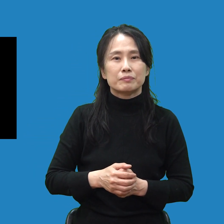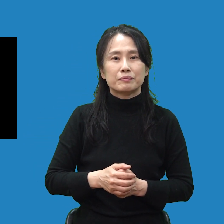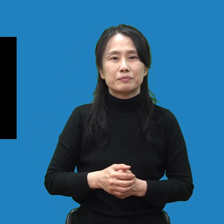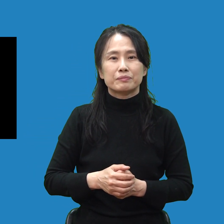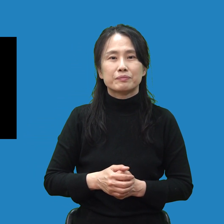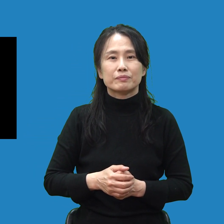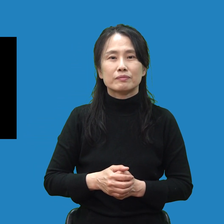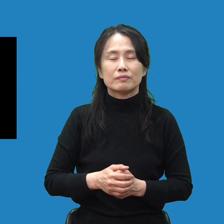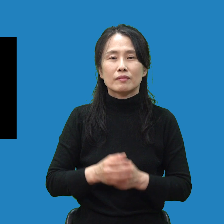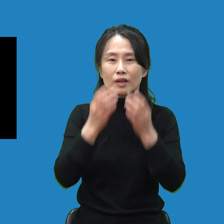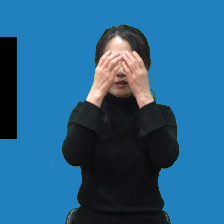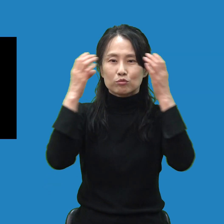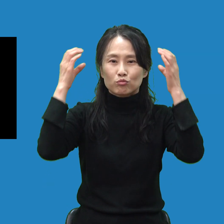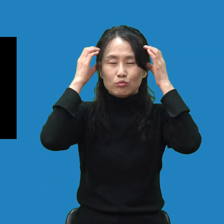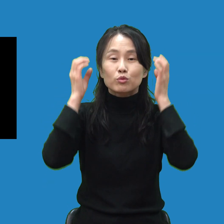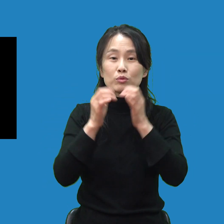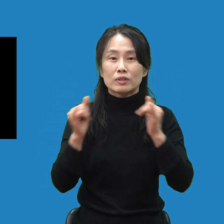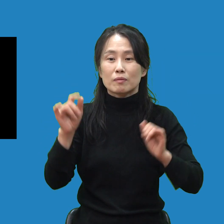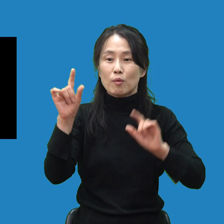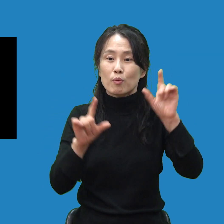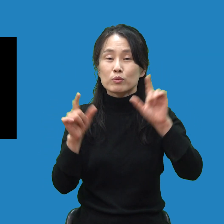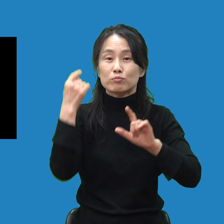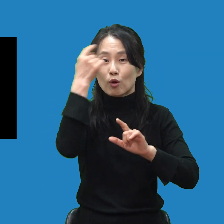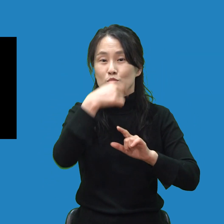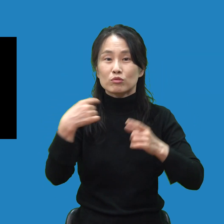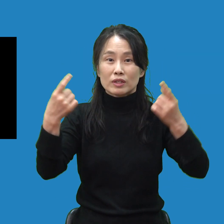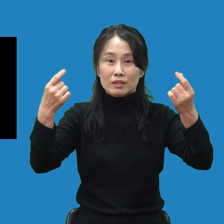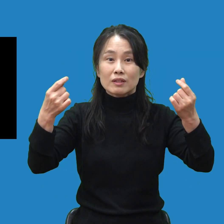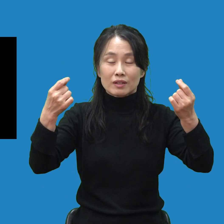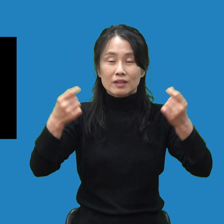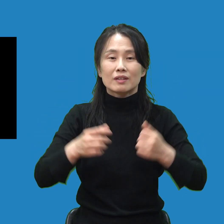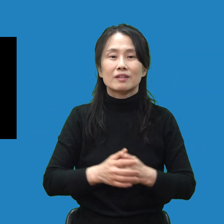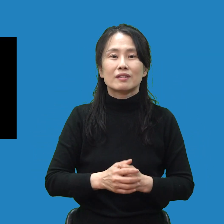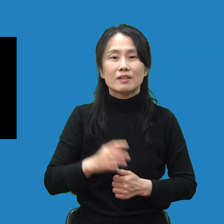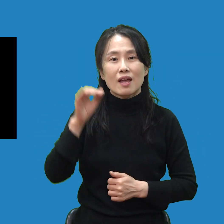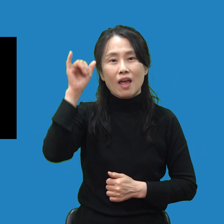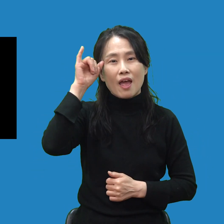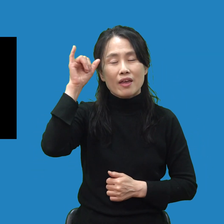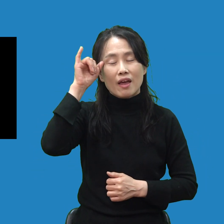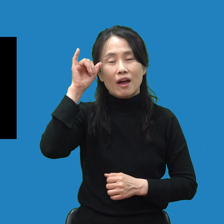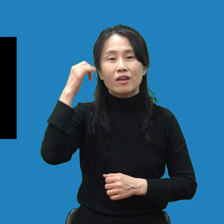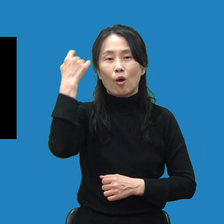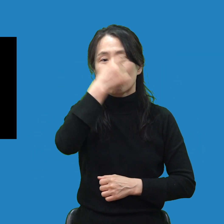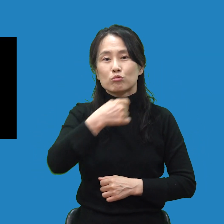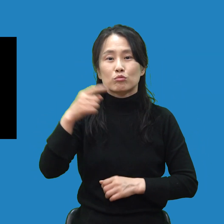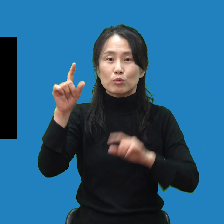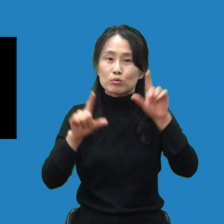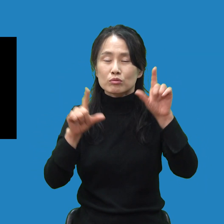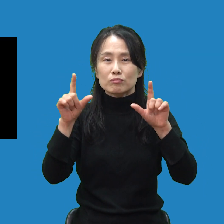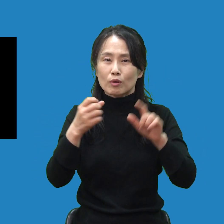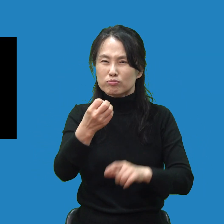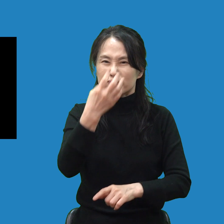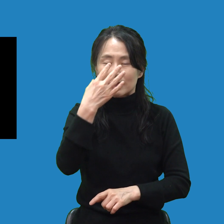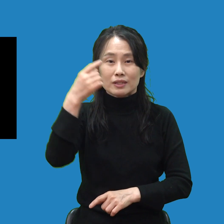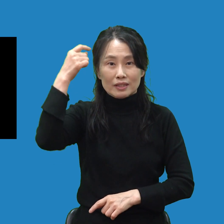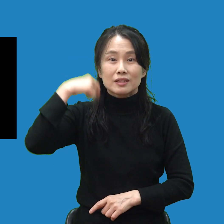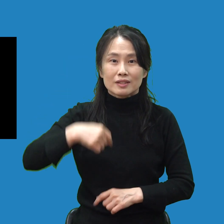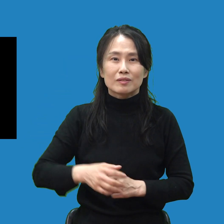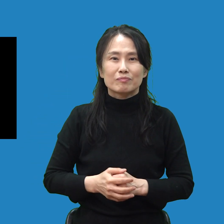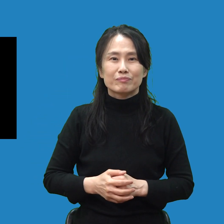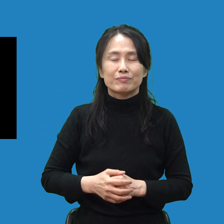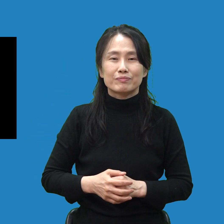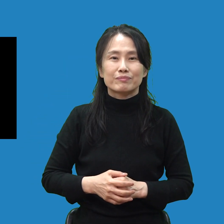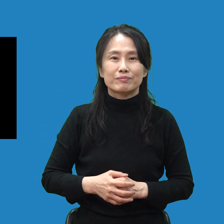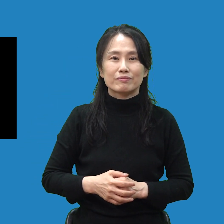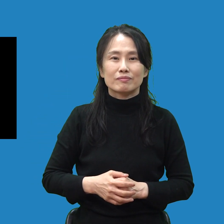이 AI로 합성한 그림 보니까 더 그냥 예수님 못생긴 얼굴이더라고요. 우리가 평상시에는